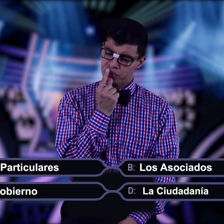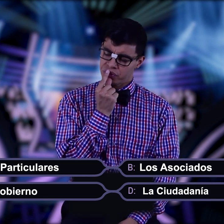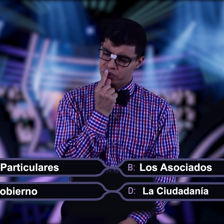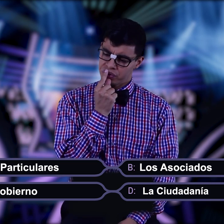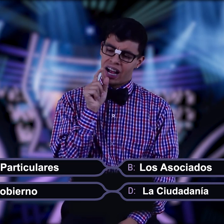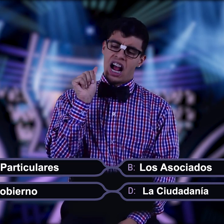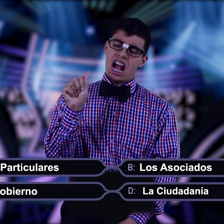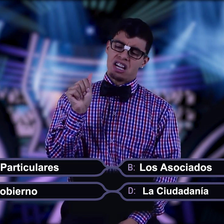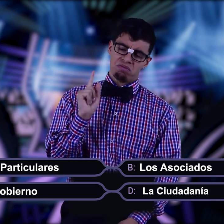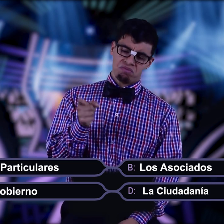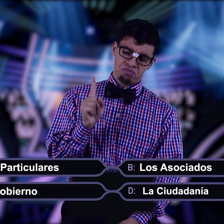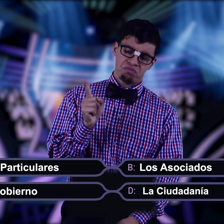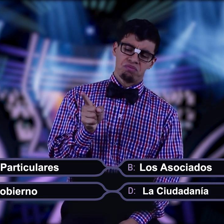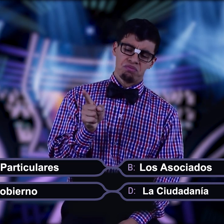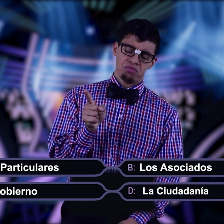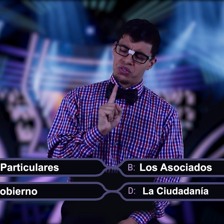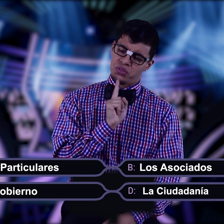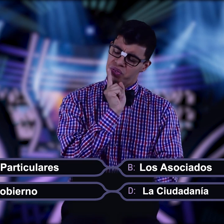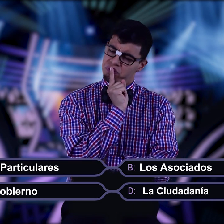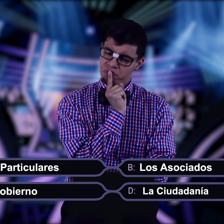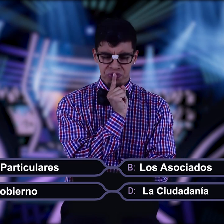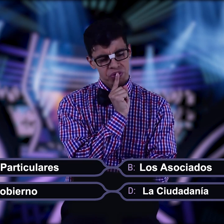Yo creo que es la A. No, espera. La D.